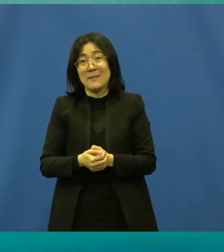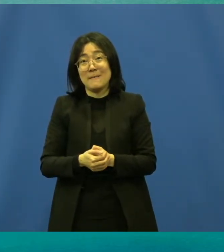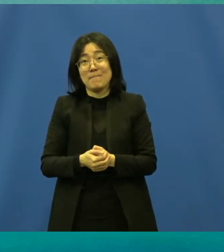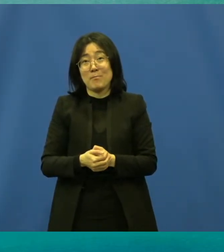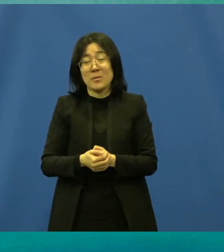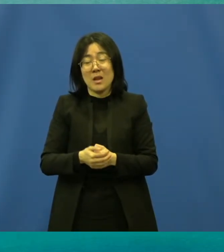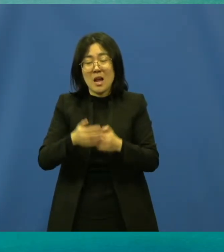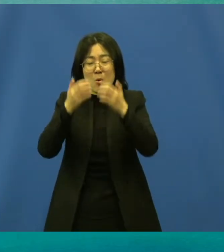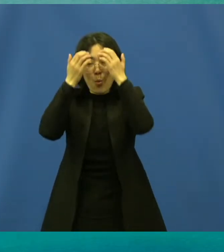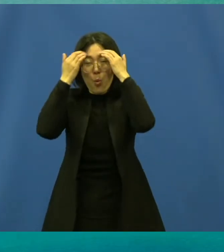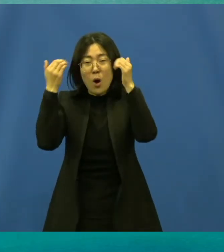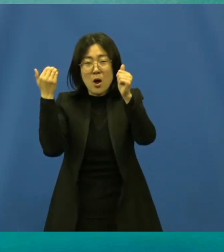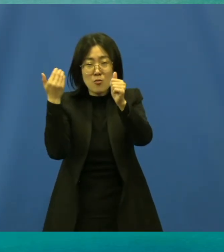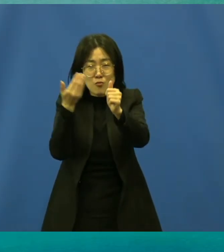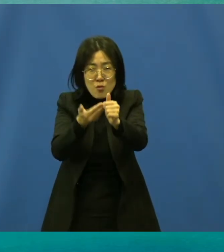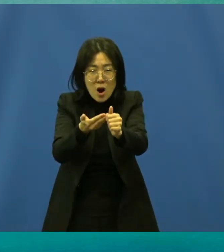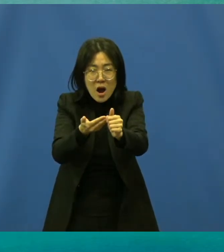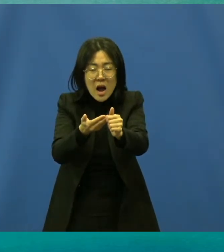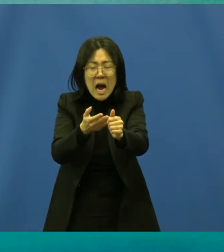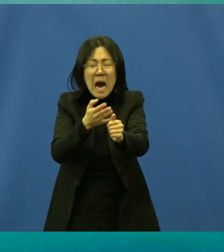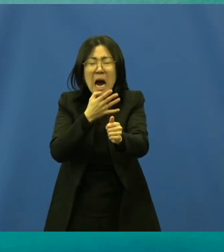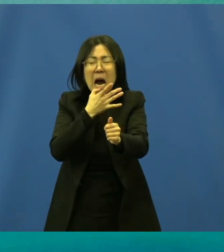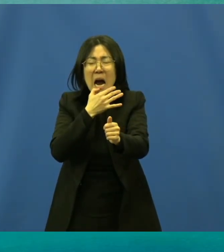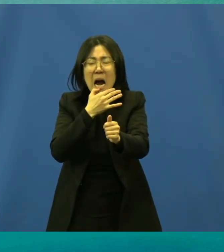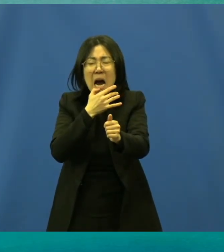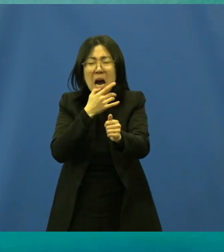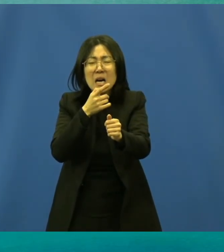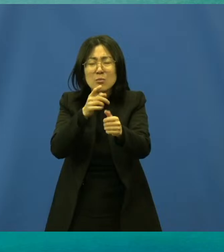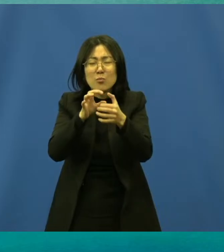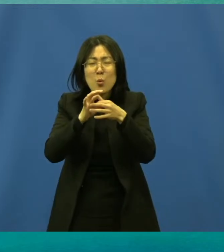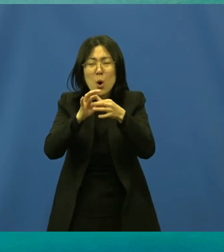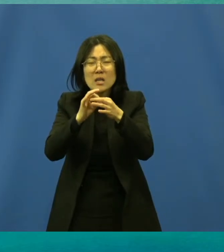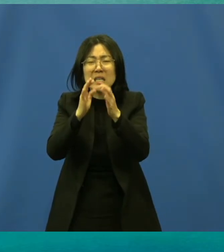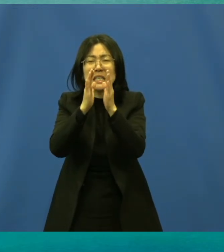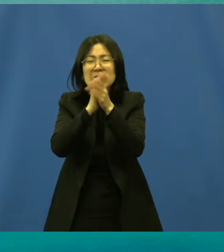그래서 우리는 고난 중에 기도를 배웁니다.